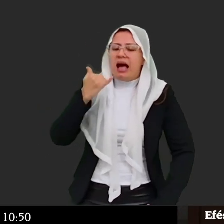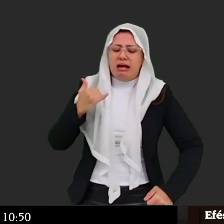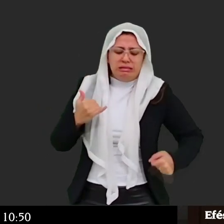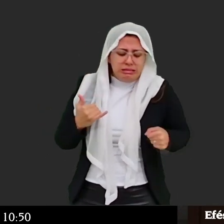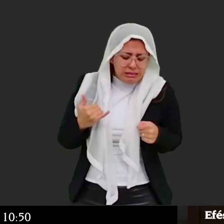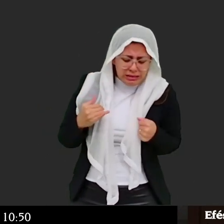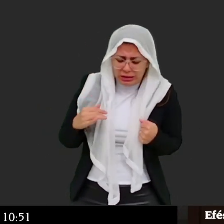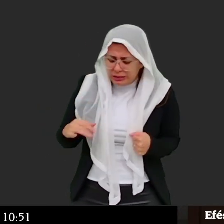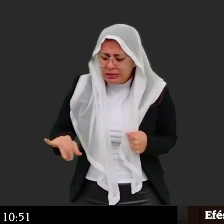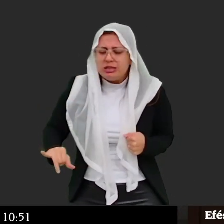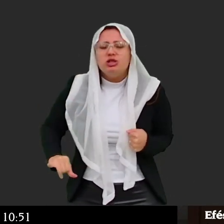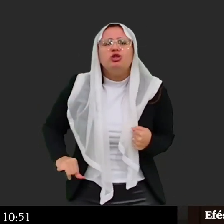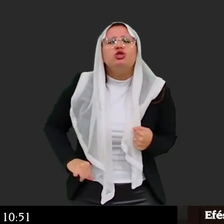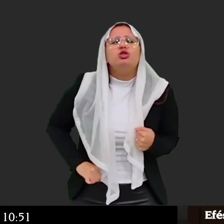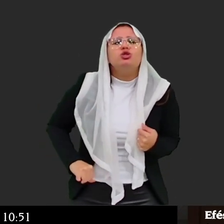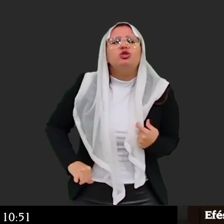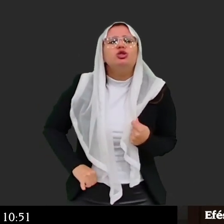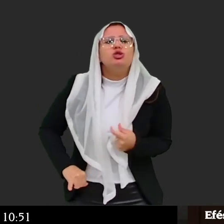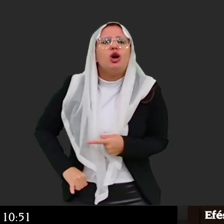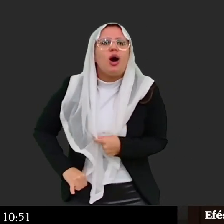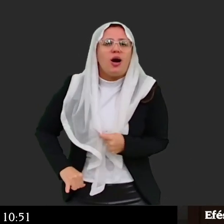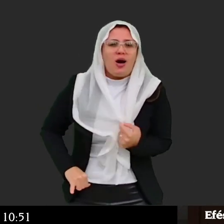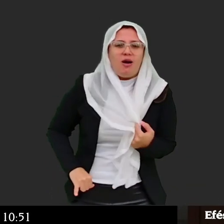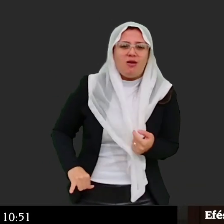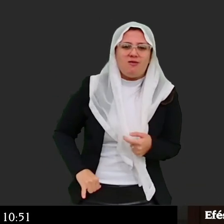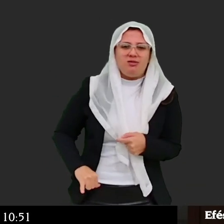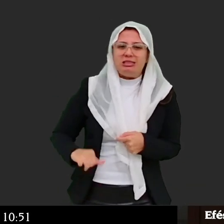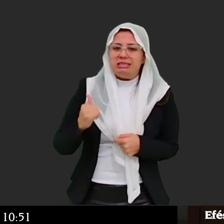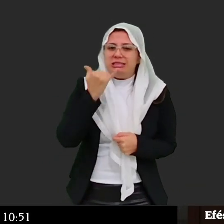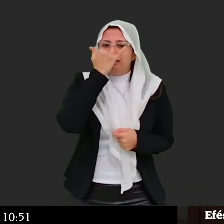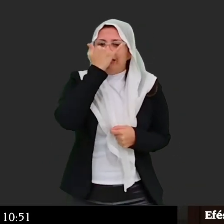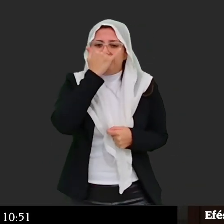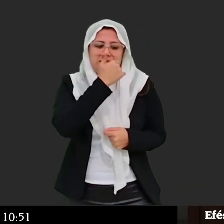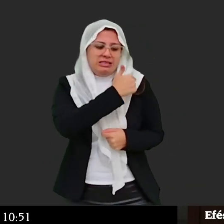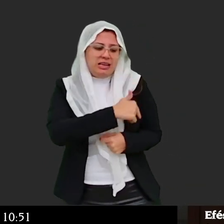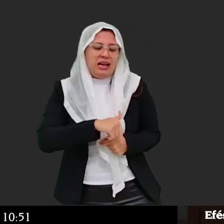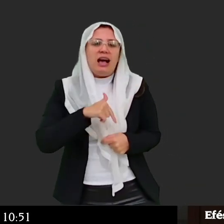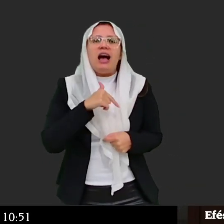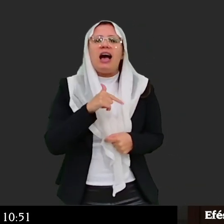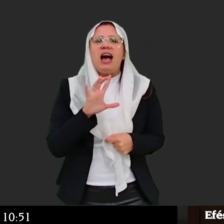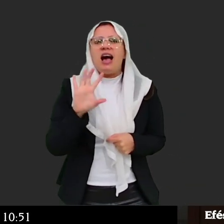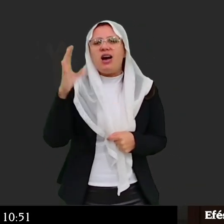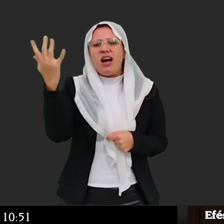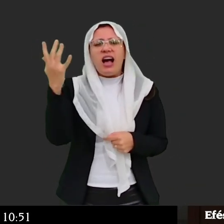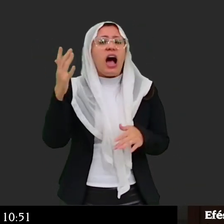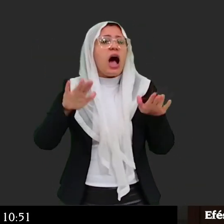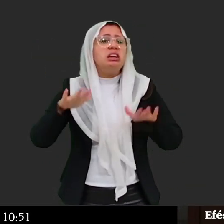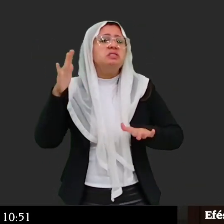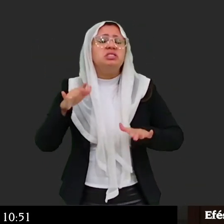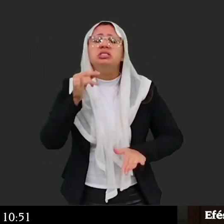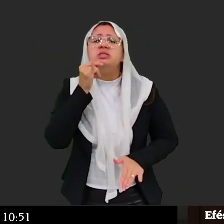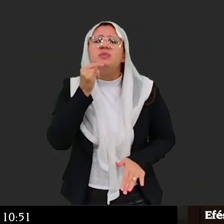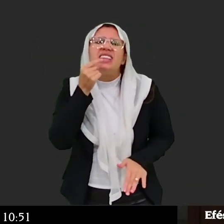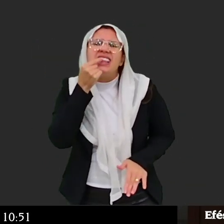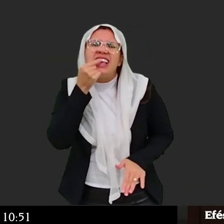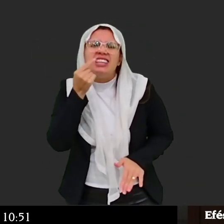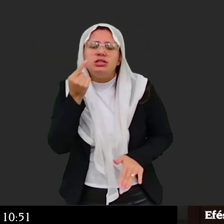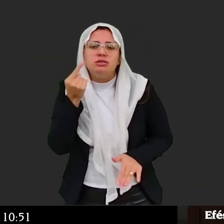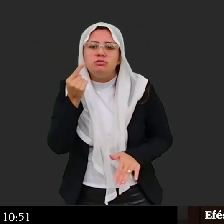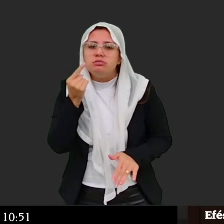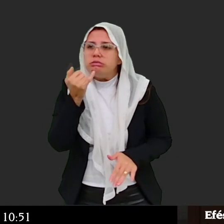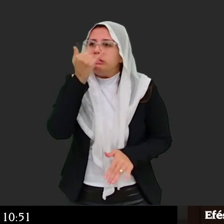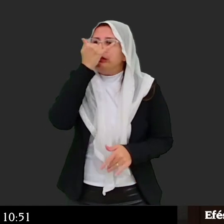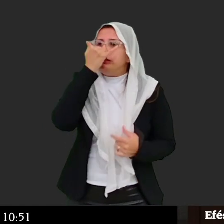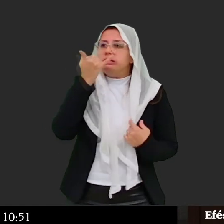todo o corpo sofre pelo acidente daquele membro. Pode ser até num dente, numa unha,